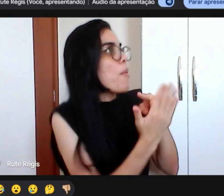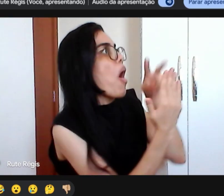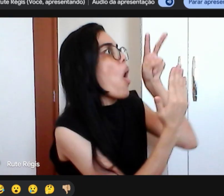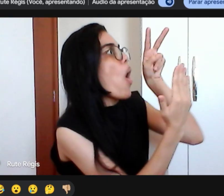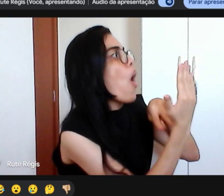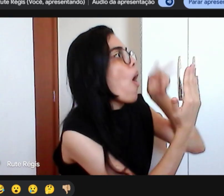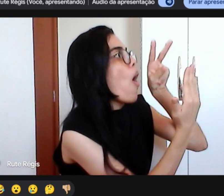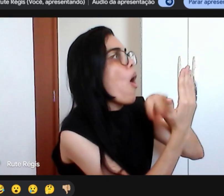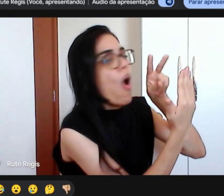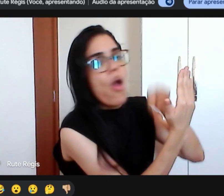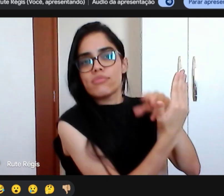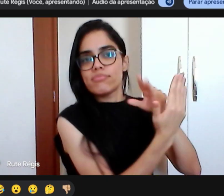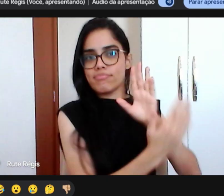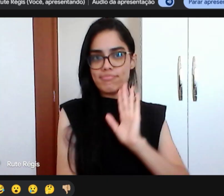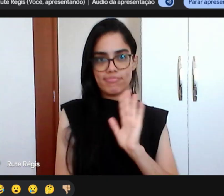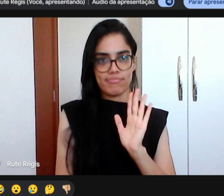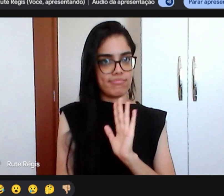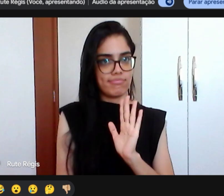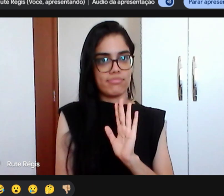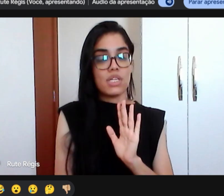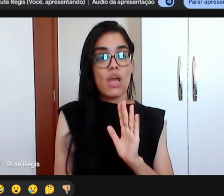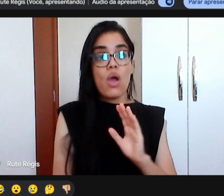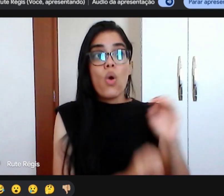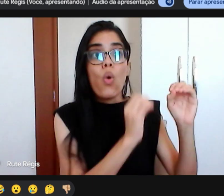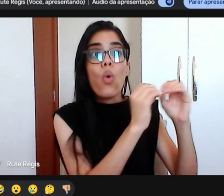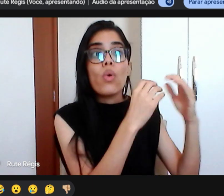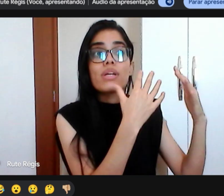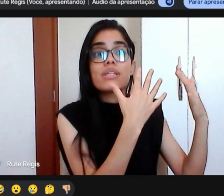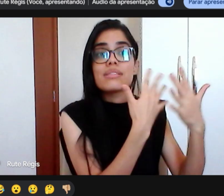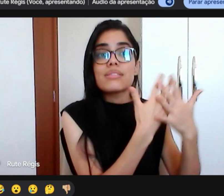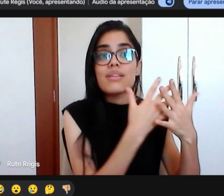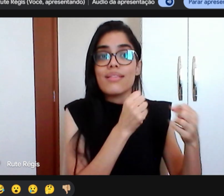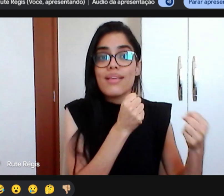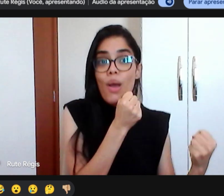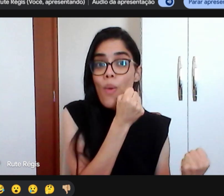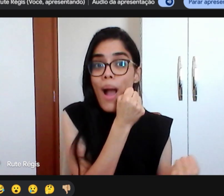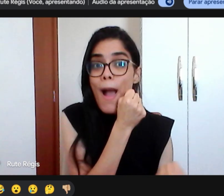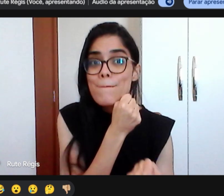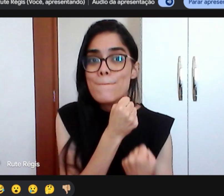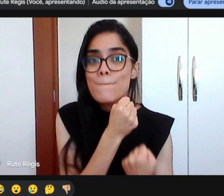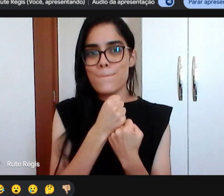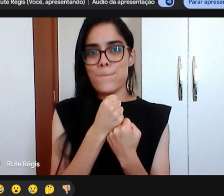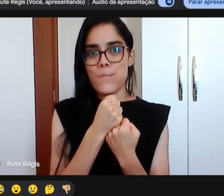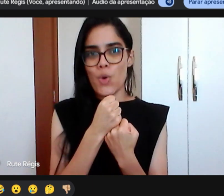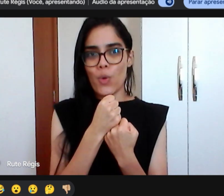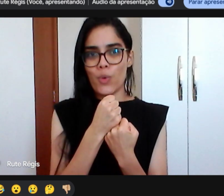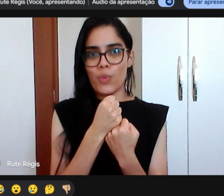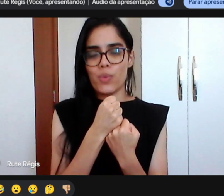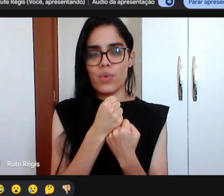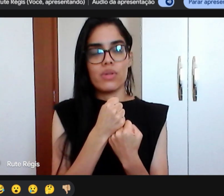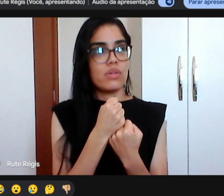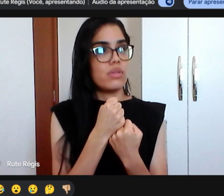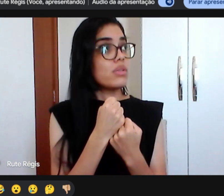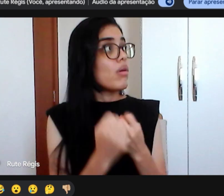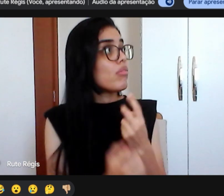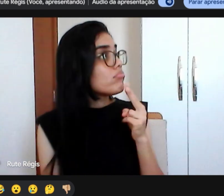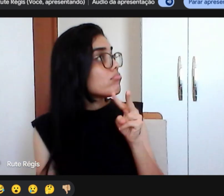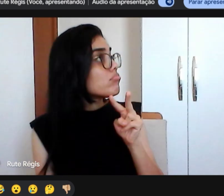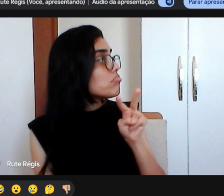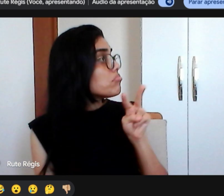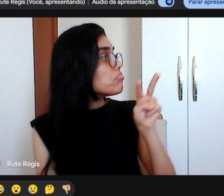explicando aquele assunto. Não. O slide ele serve como apoio da